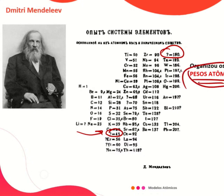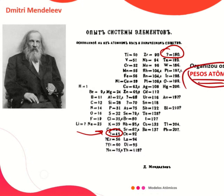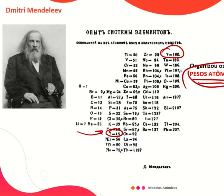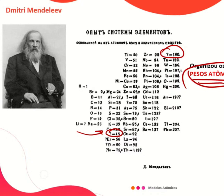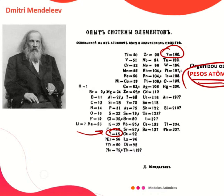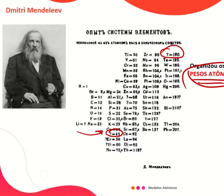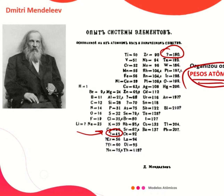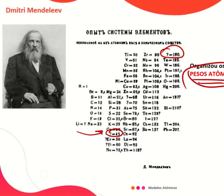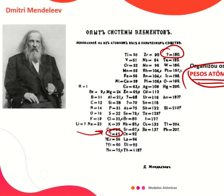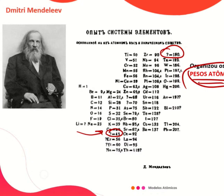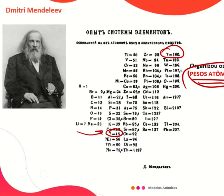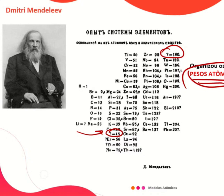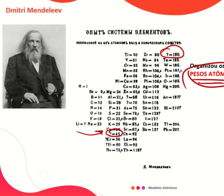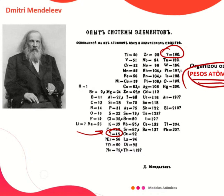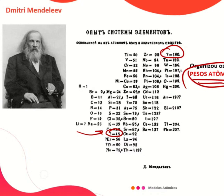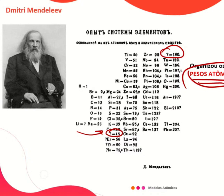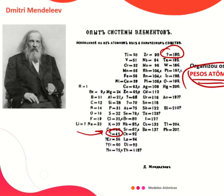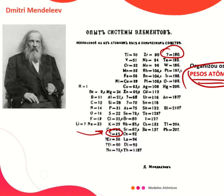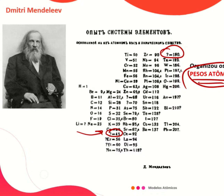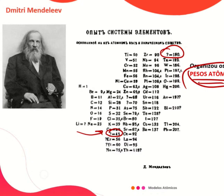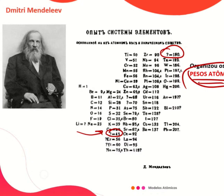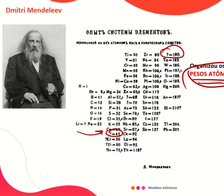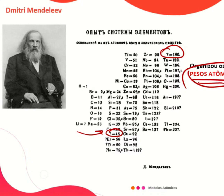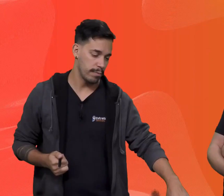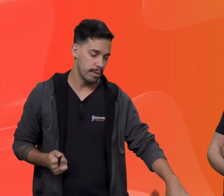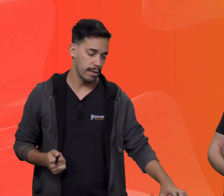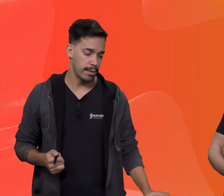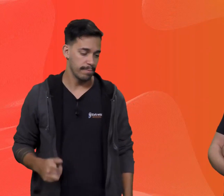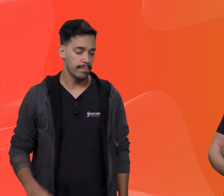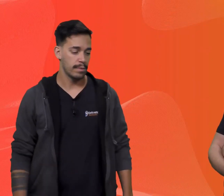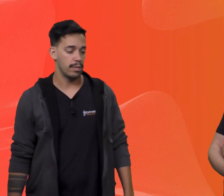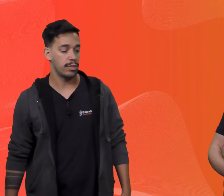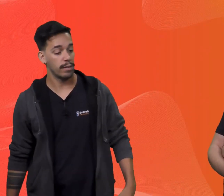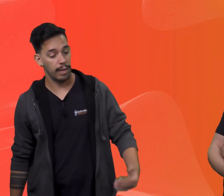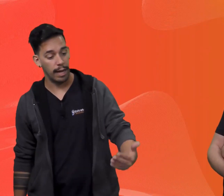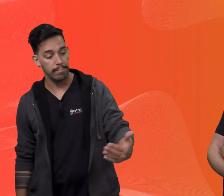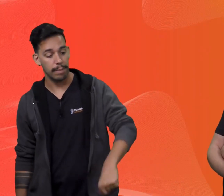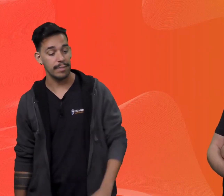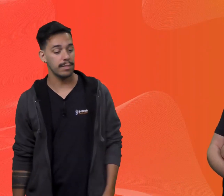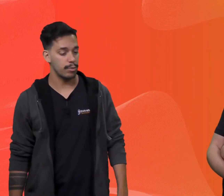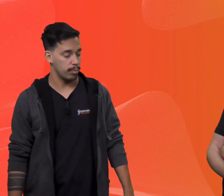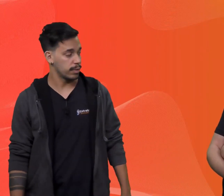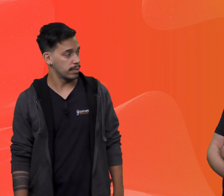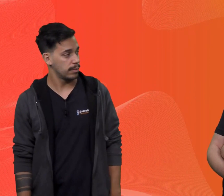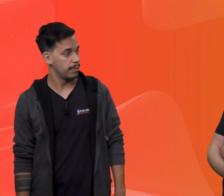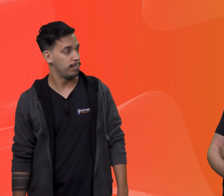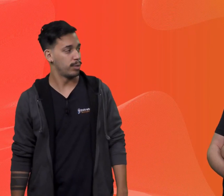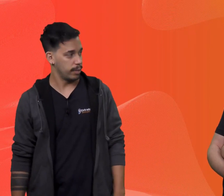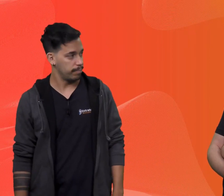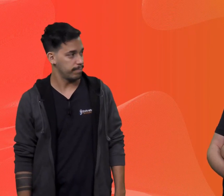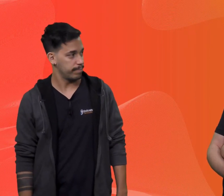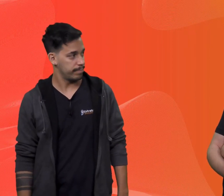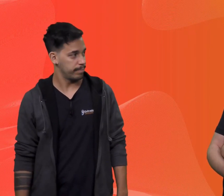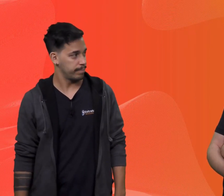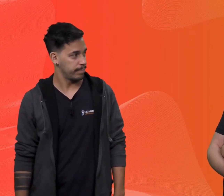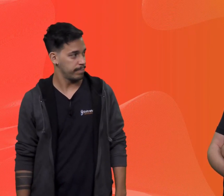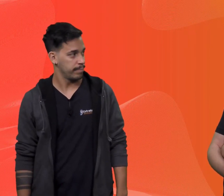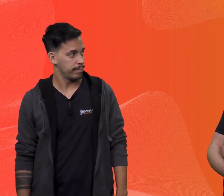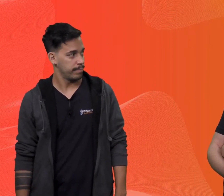Pesos atômicos. Hoje, não faz sentido a gente falar peso atômico, né, Henrique? A gente teria que falar massas atômicas. Por quê?